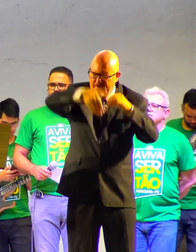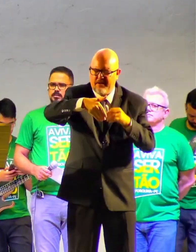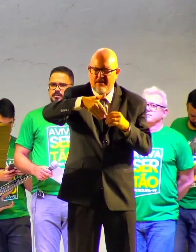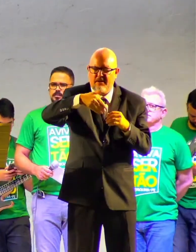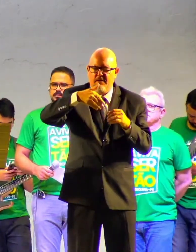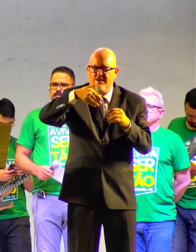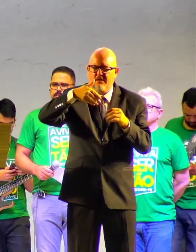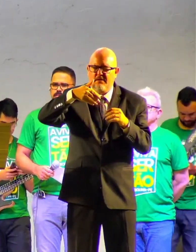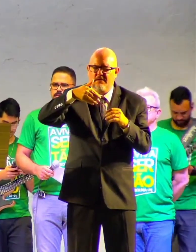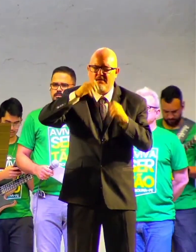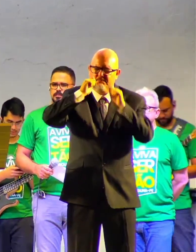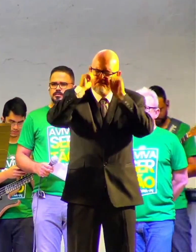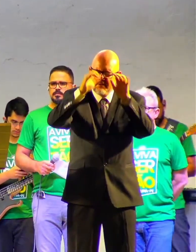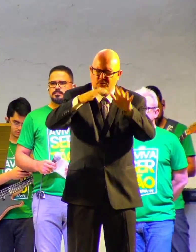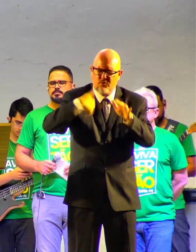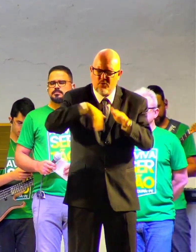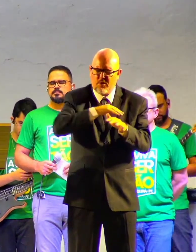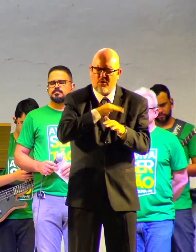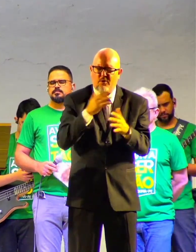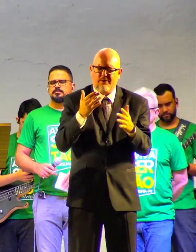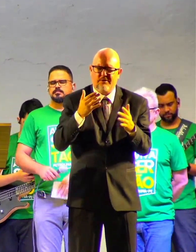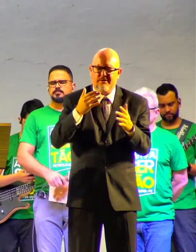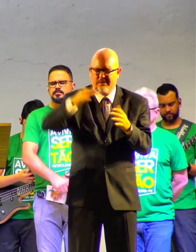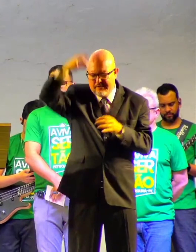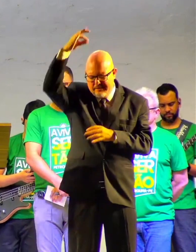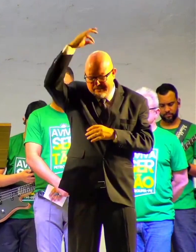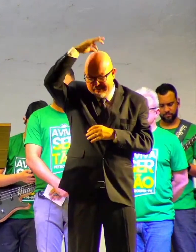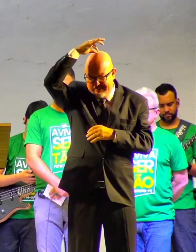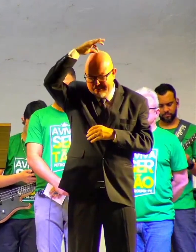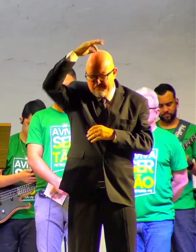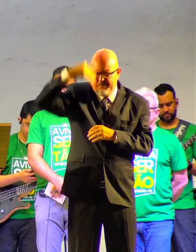igreja, sopra sobre nós o teu sopro,